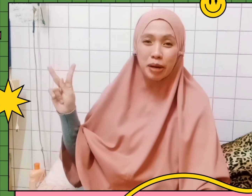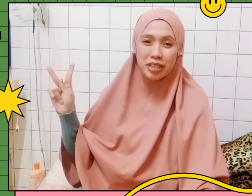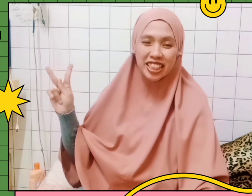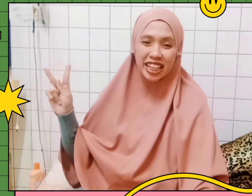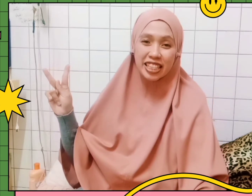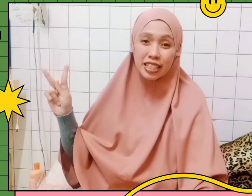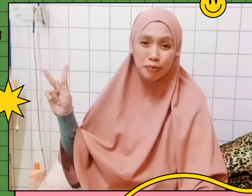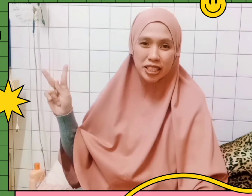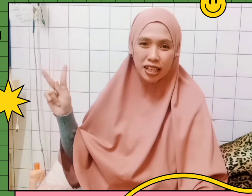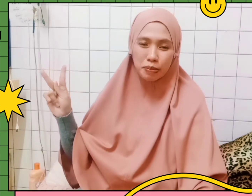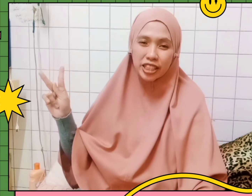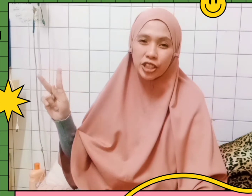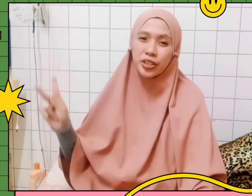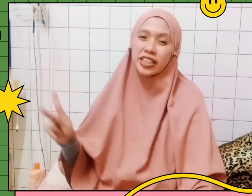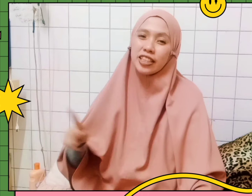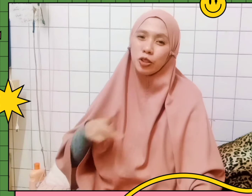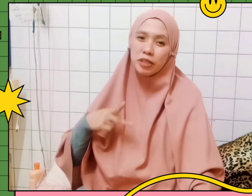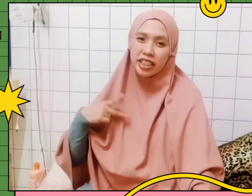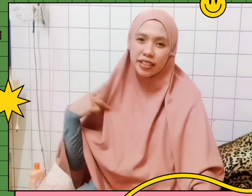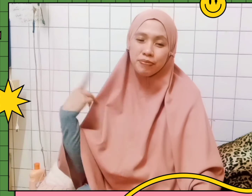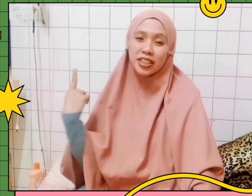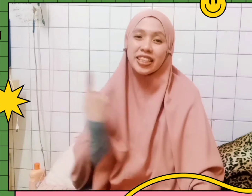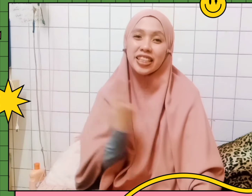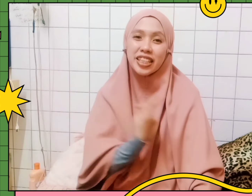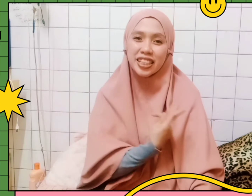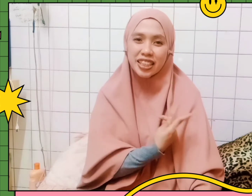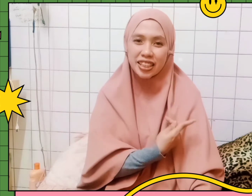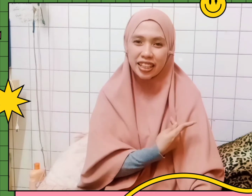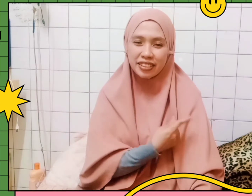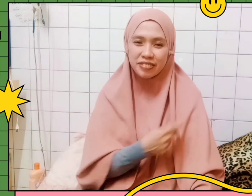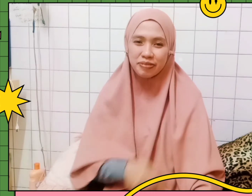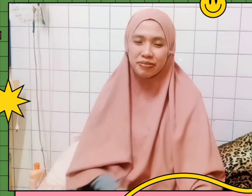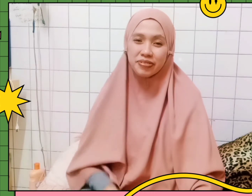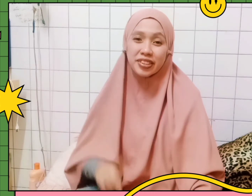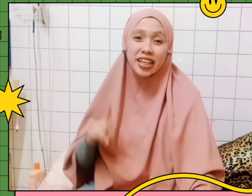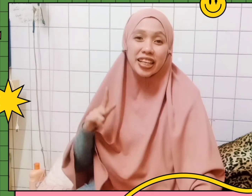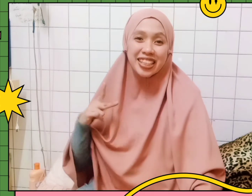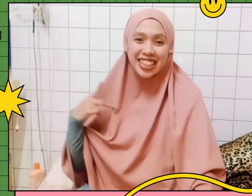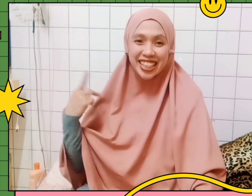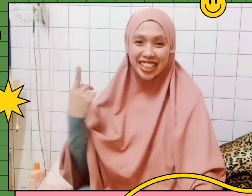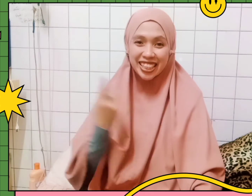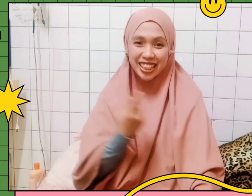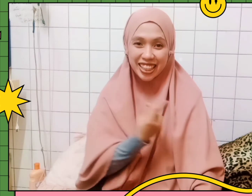dalam abjad dari sistem isyarat bahasa Indonesia terus begini. Kita.